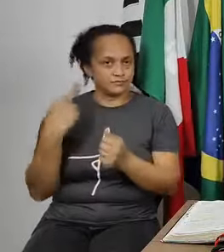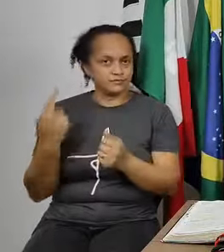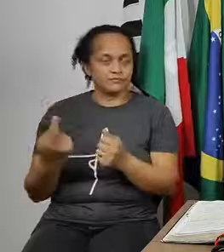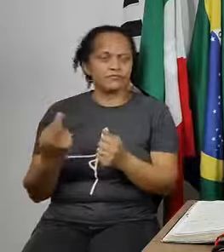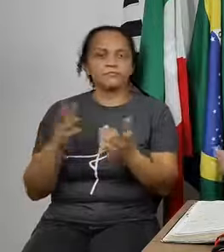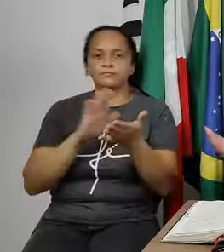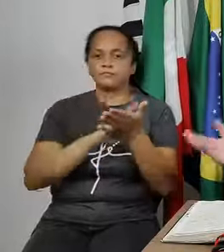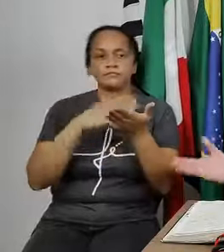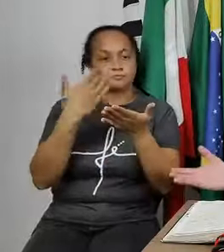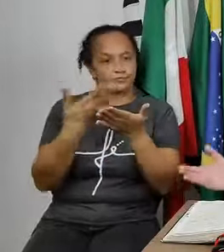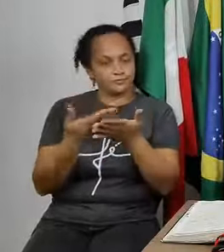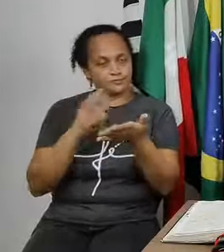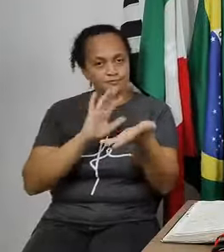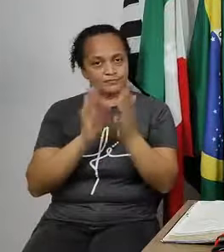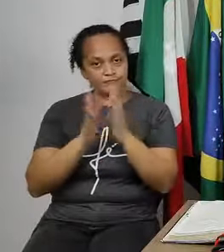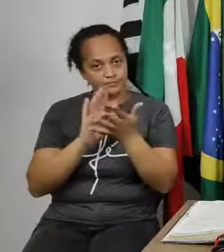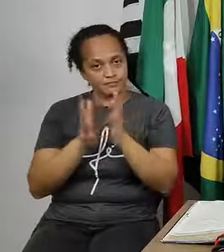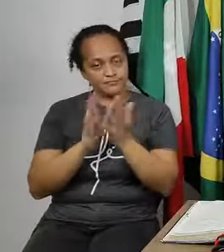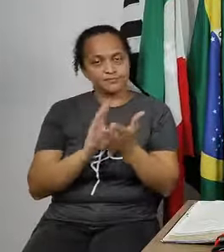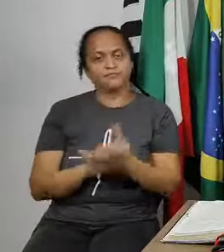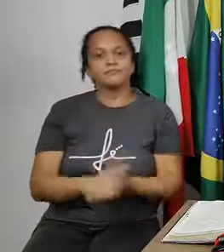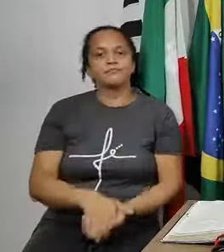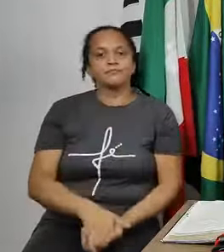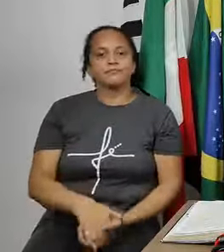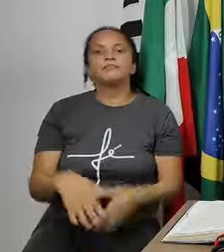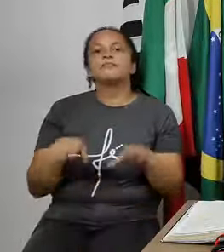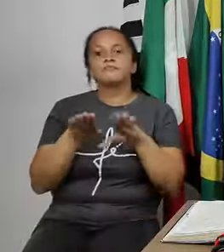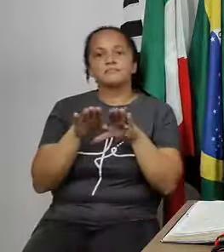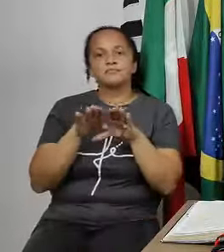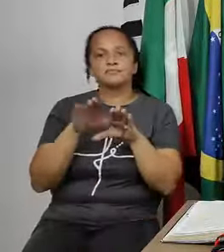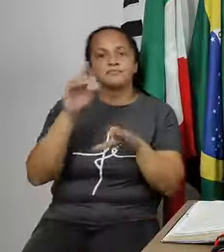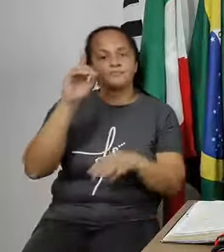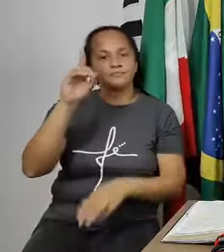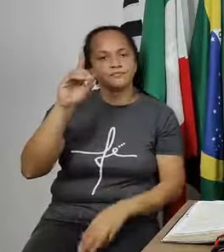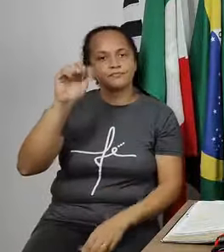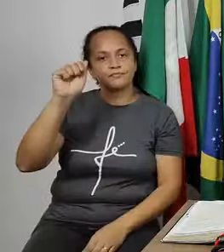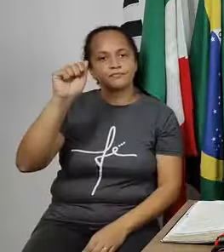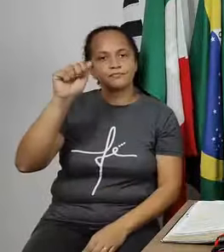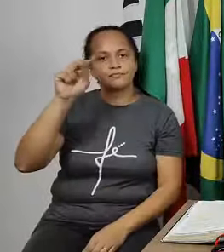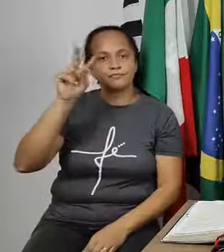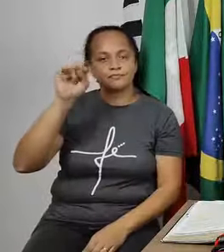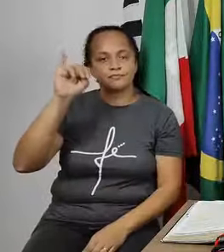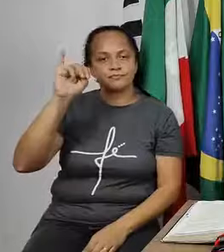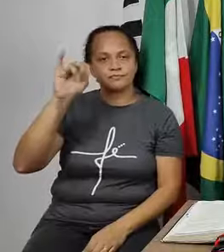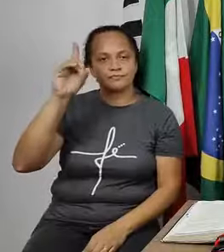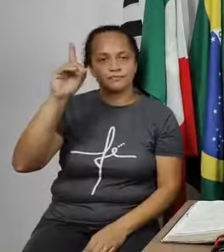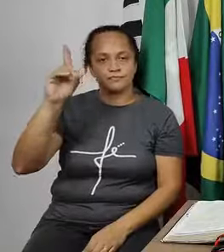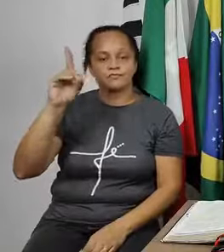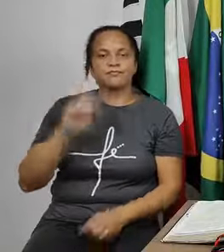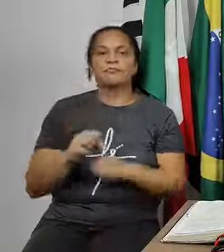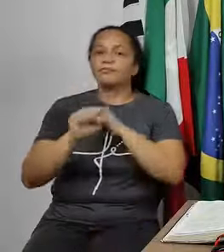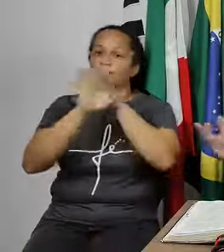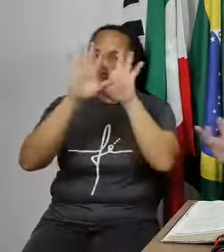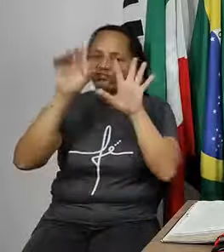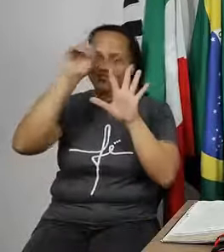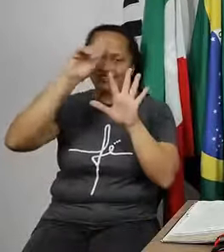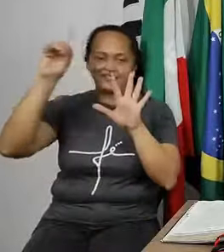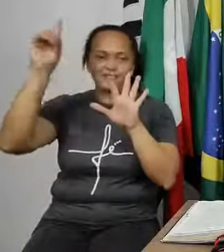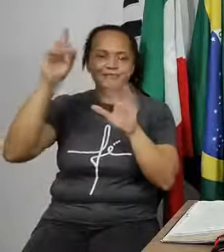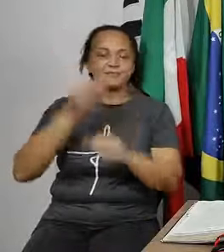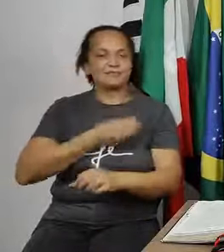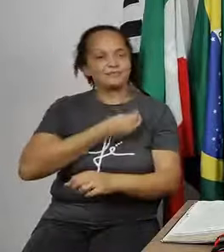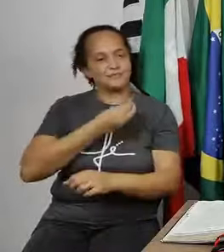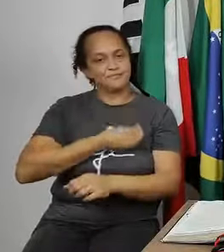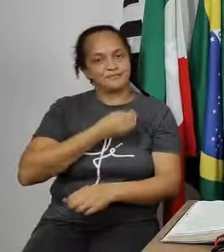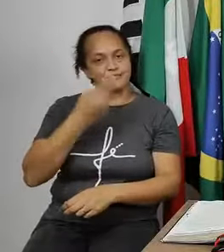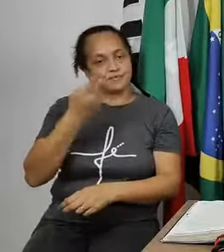fazer a tradução das Libras e o David na filmagem. Glória a Deus pela vida do David e da